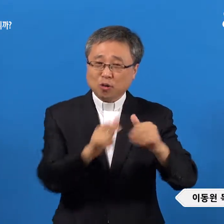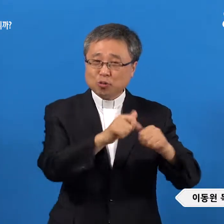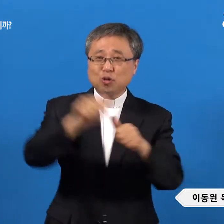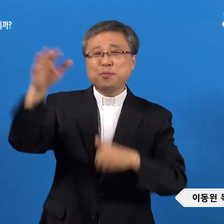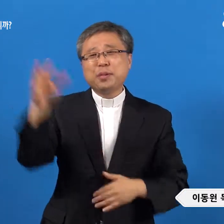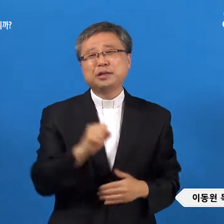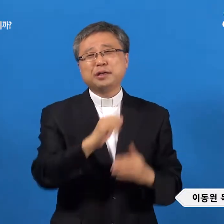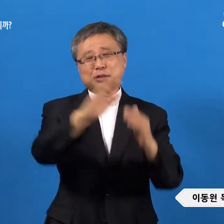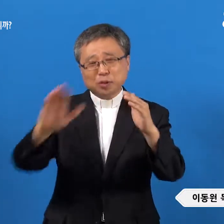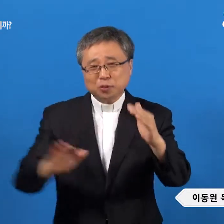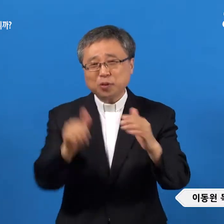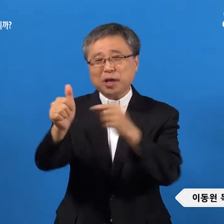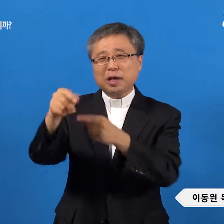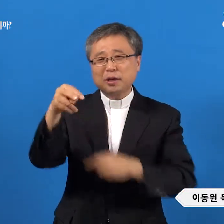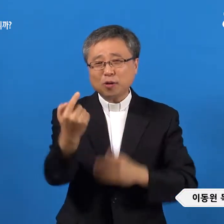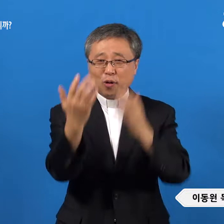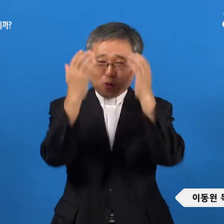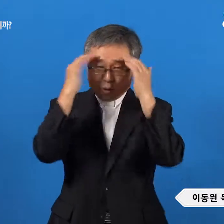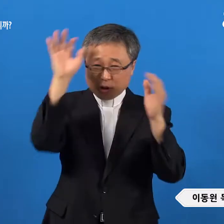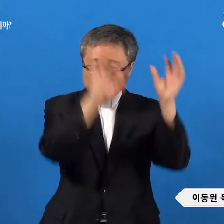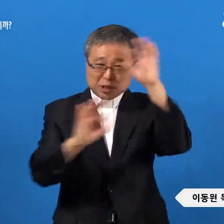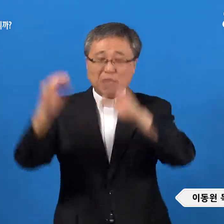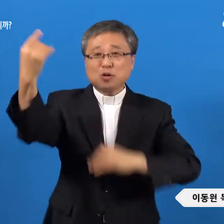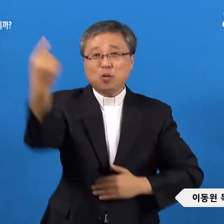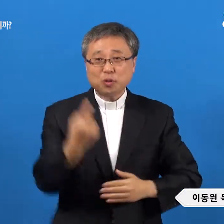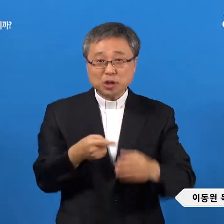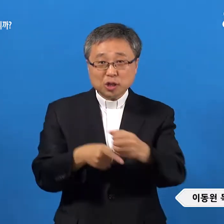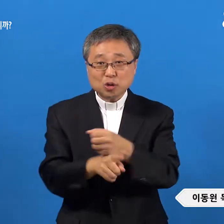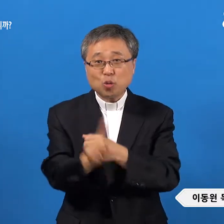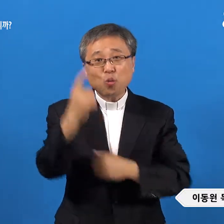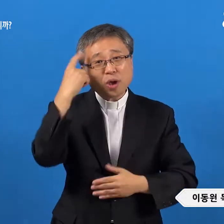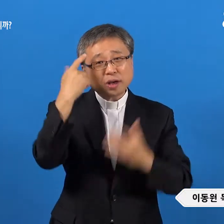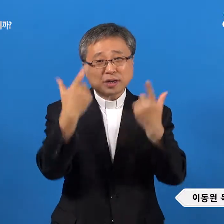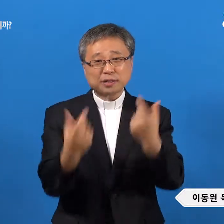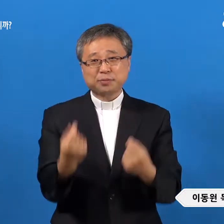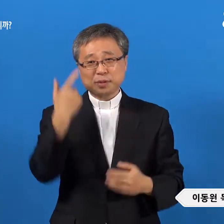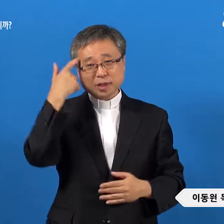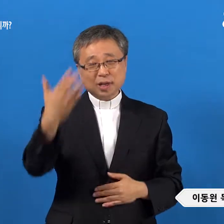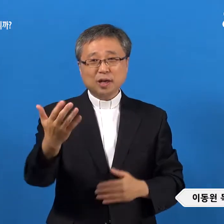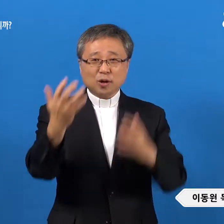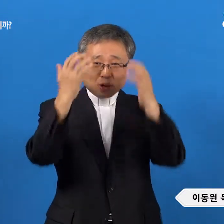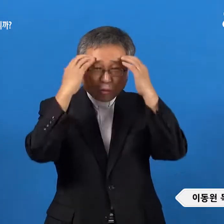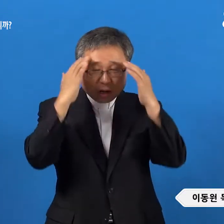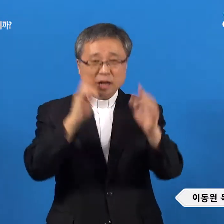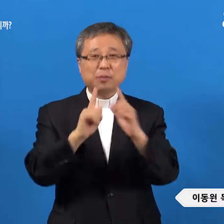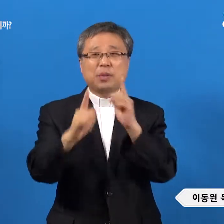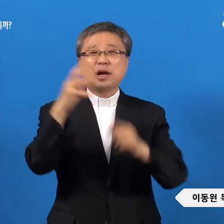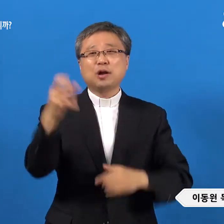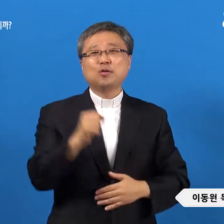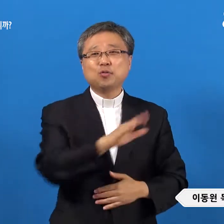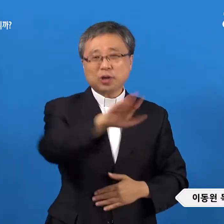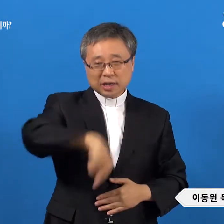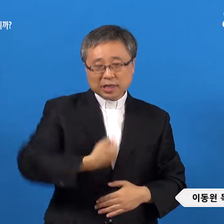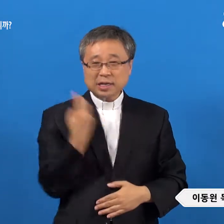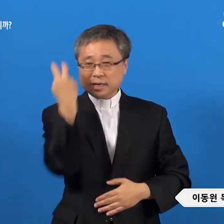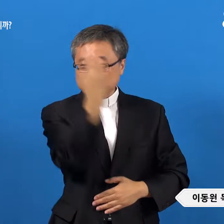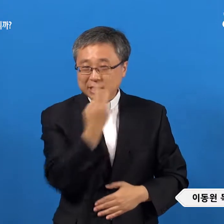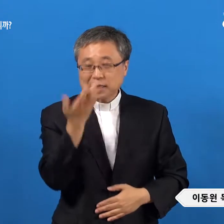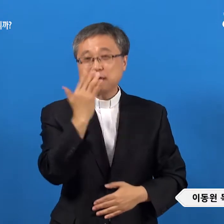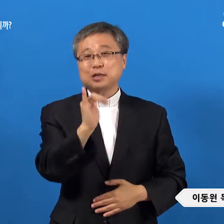구원받은 성도에게도 고난이 찾아오는 이유 왜 그럴까? 이 고난이야말로 우리가 자신을 성찰할 수 있는